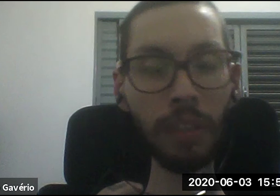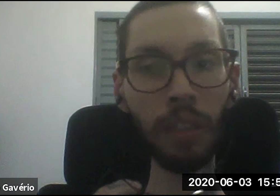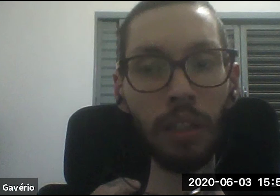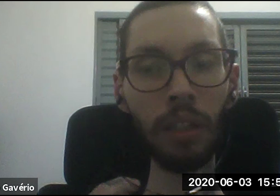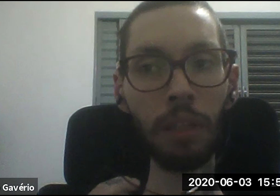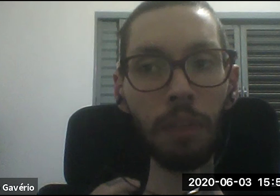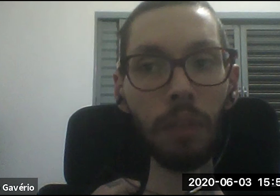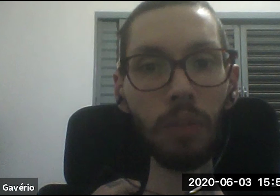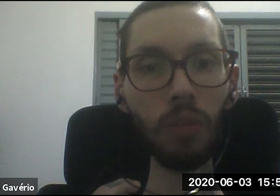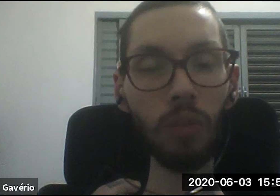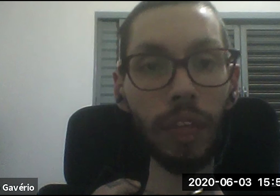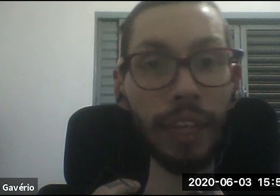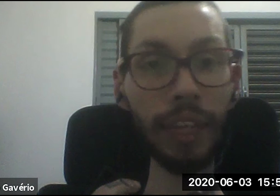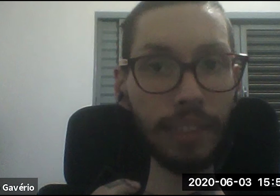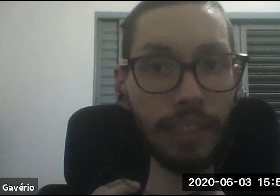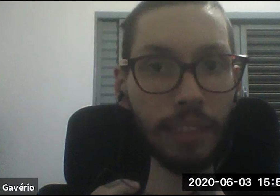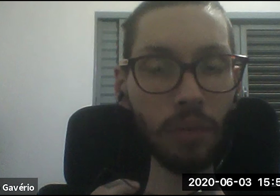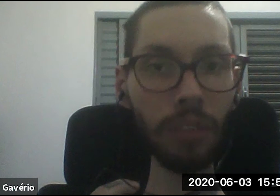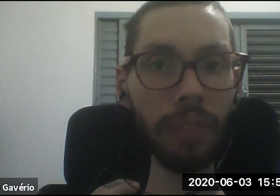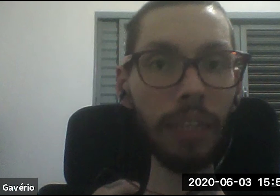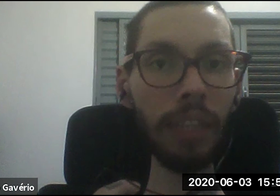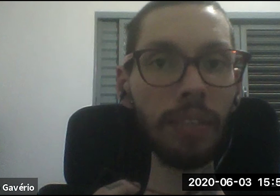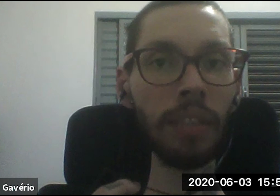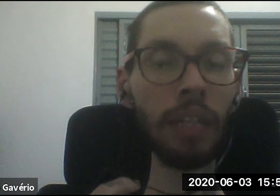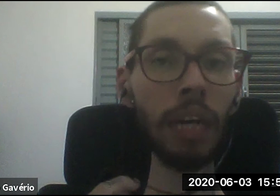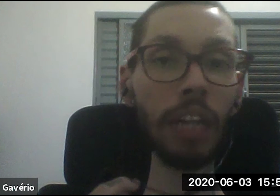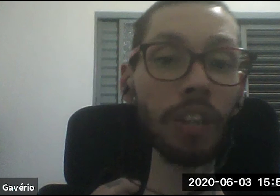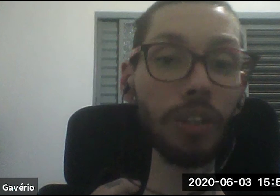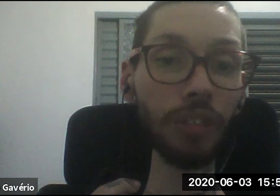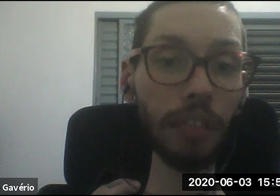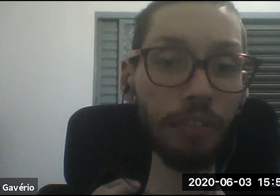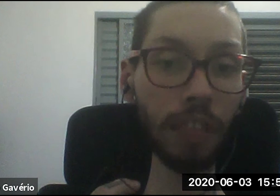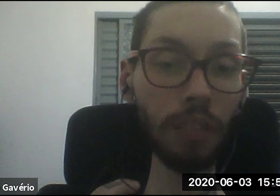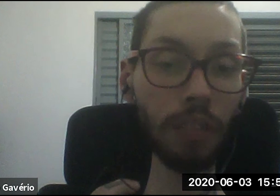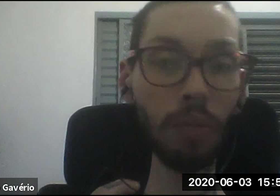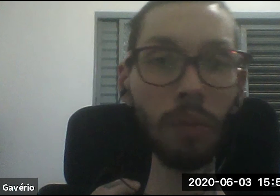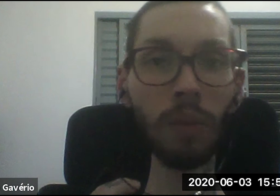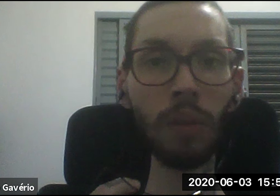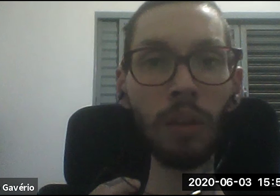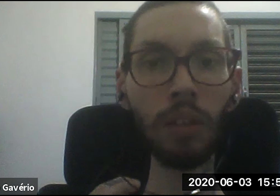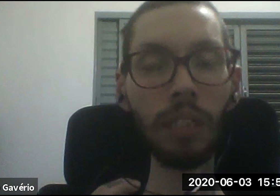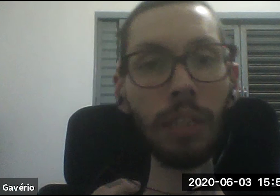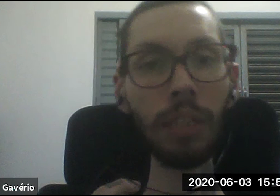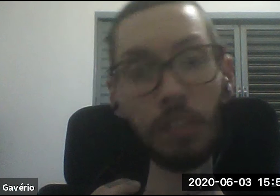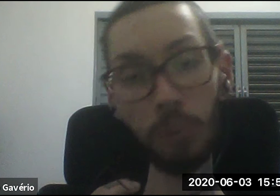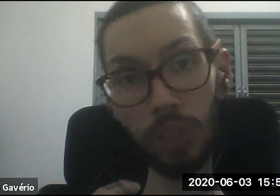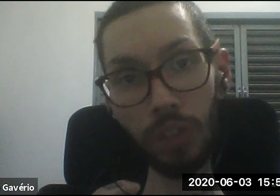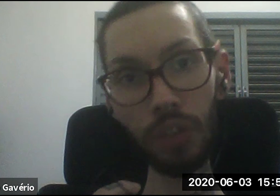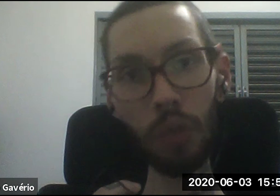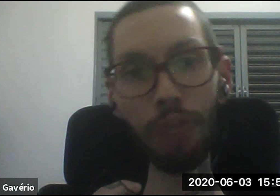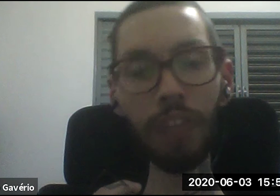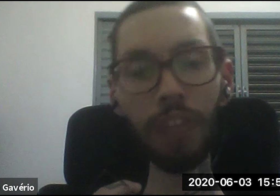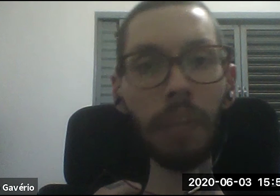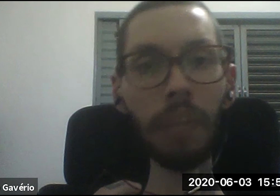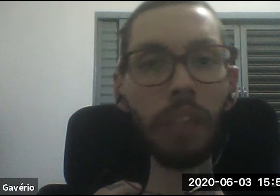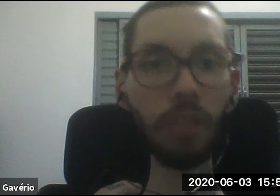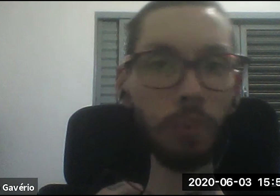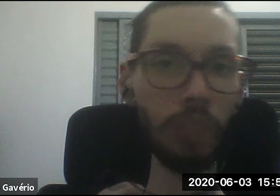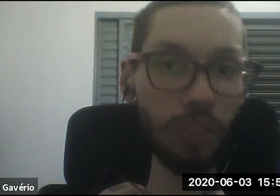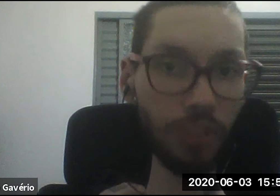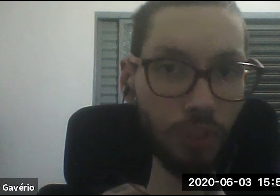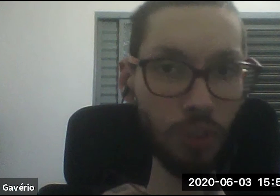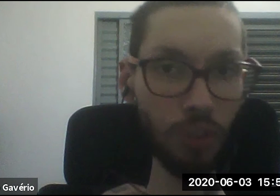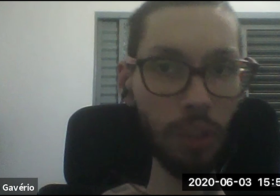formas, pelos colegas nas suas falas, a gente está vendo que também as políticas de confinamento,